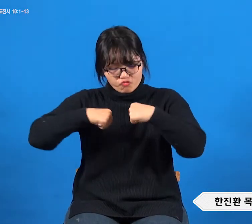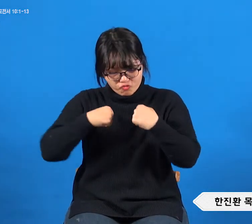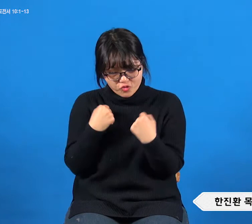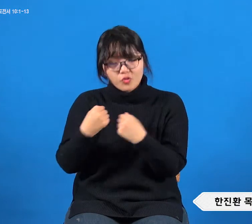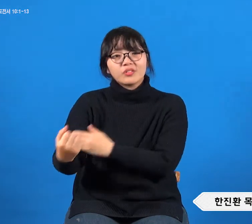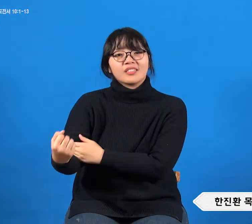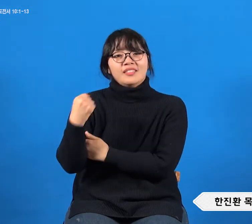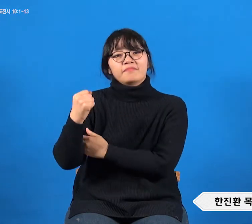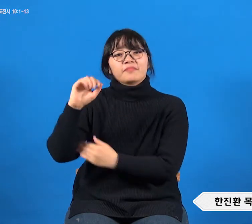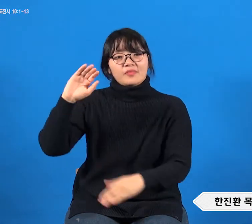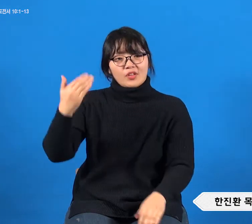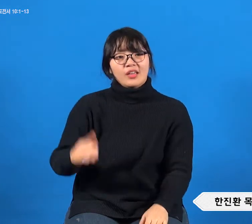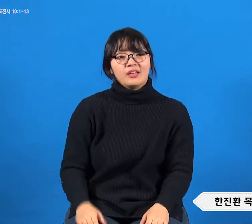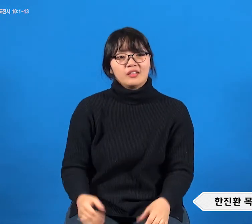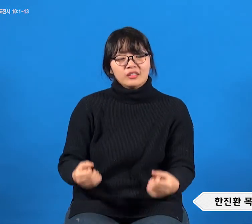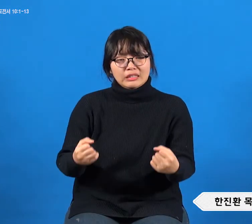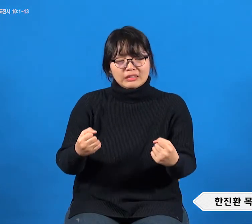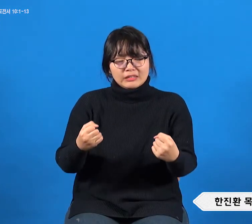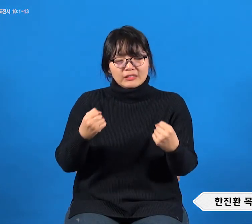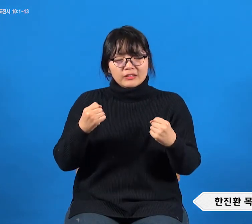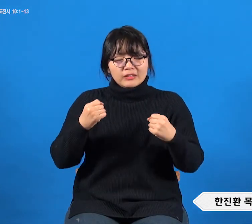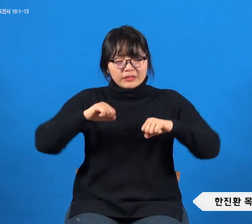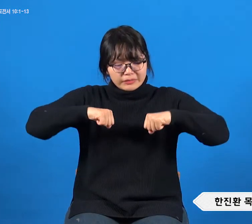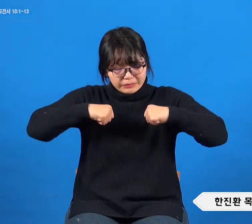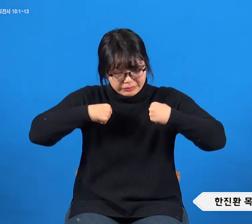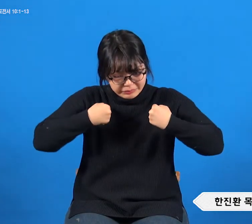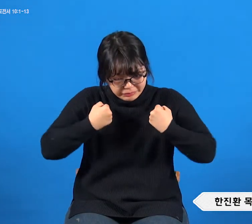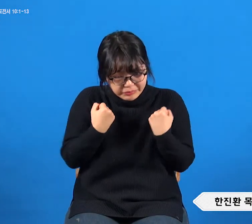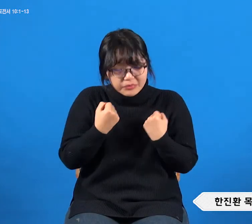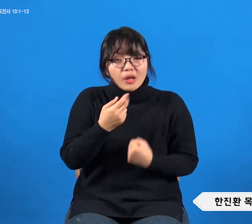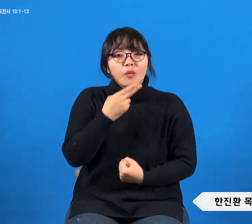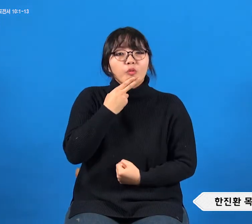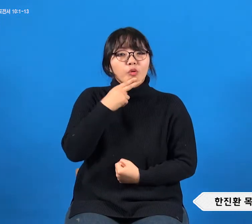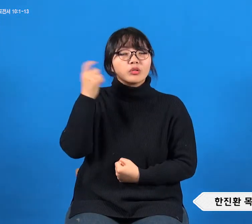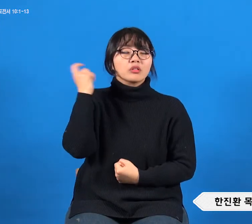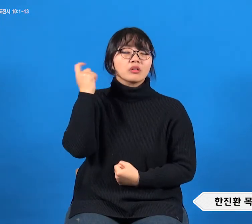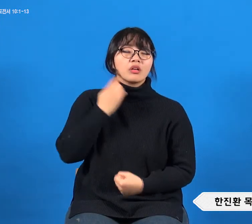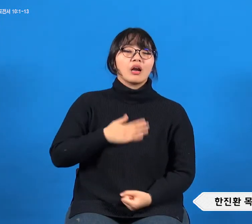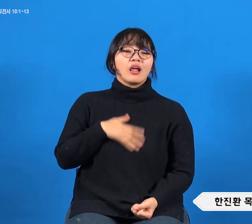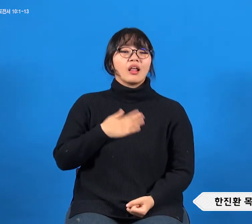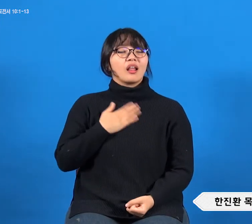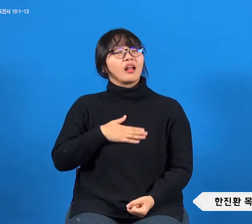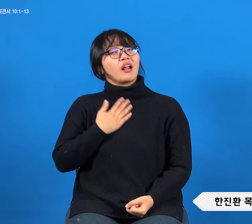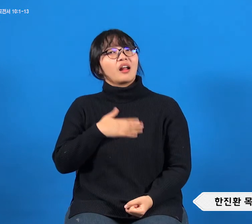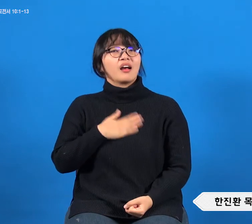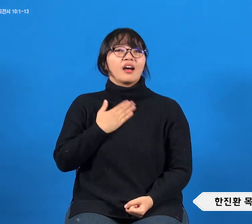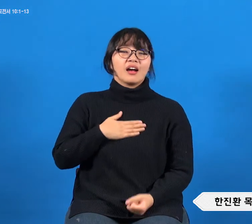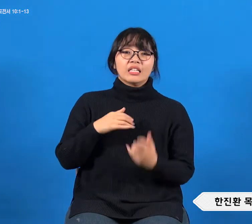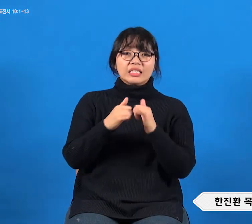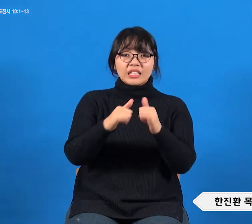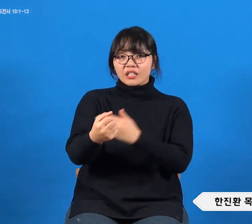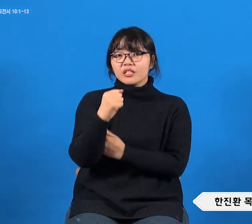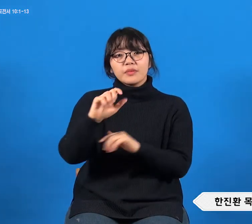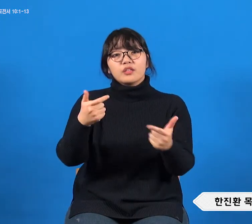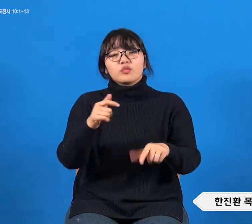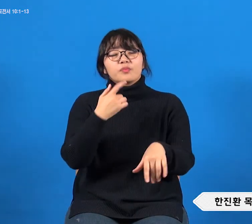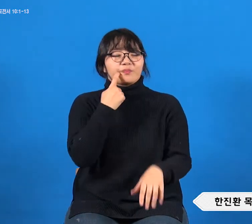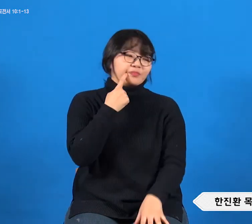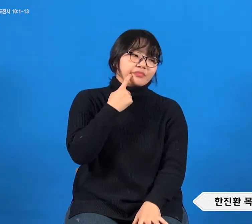힘입니다. 순종하지 않고 자꾸 알기만 하는 것은 그건 힘이 아니라 그건 독입니다.